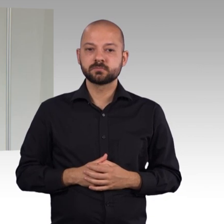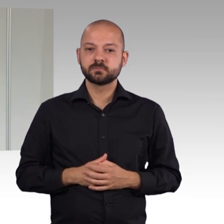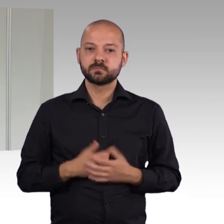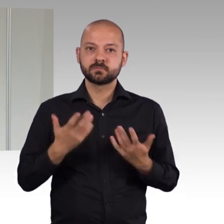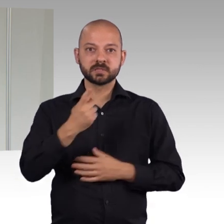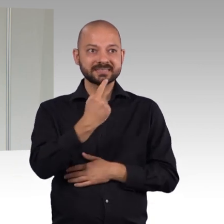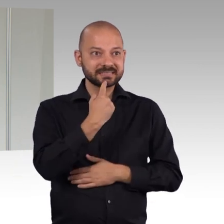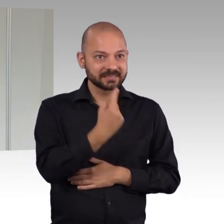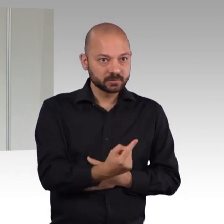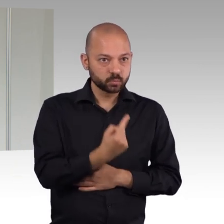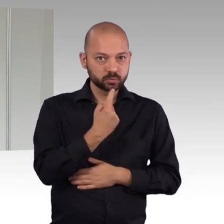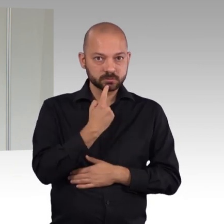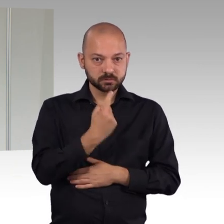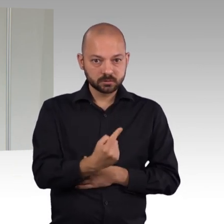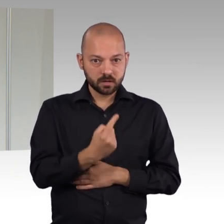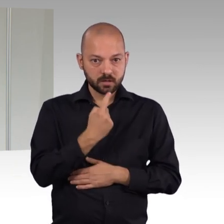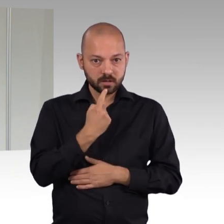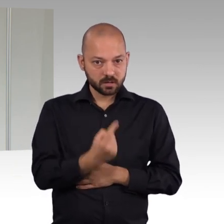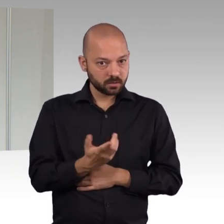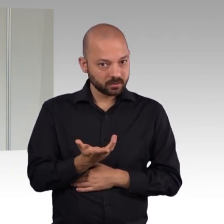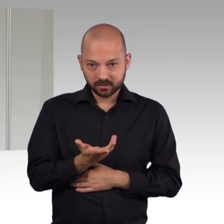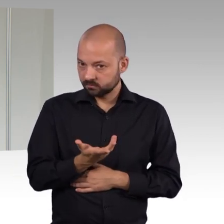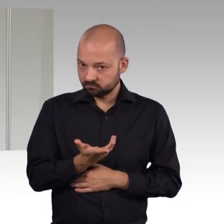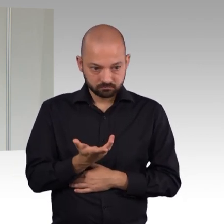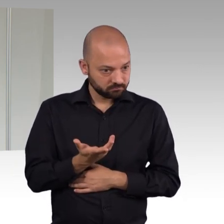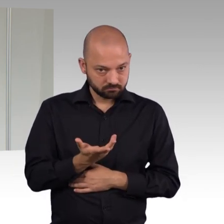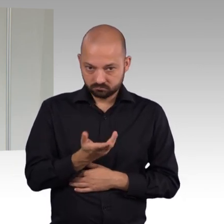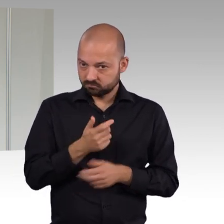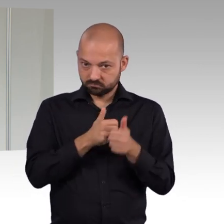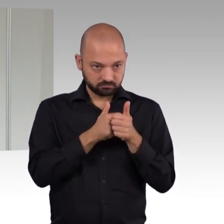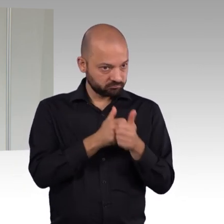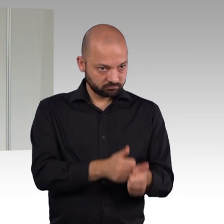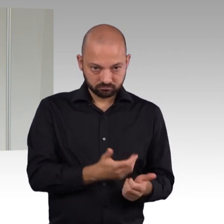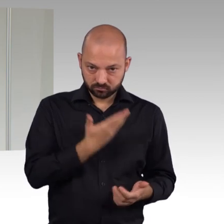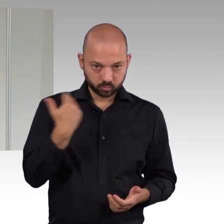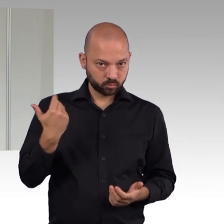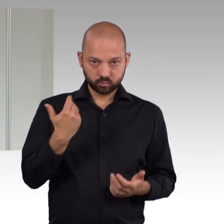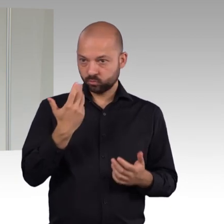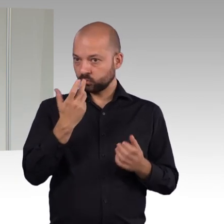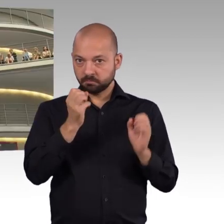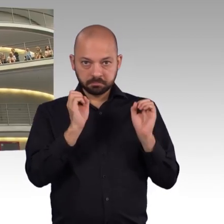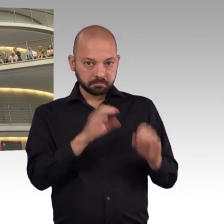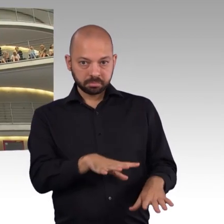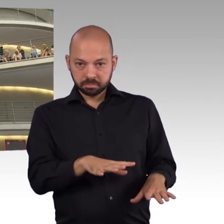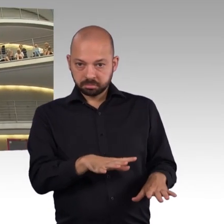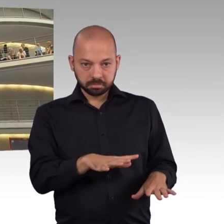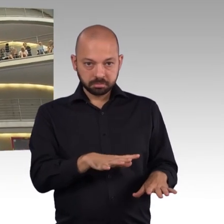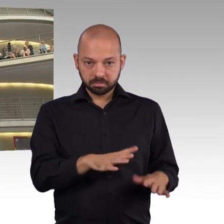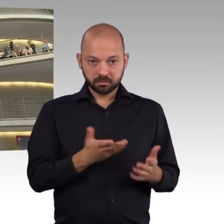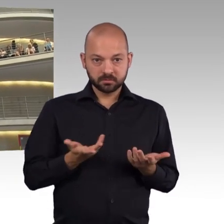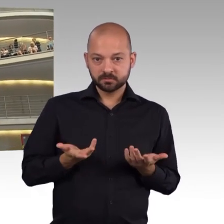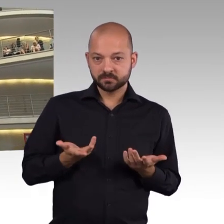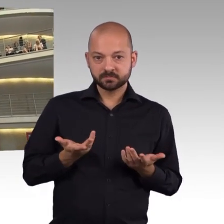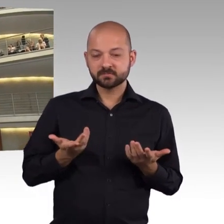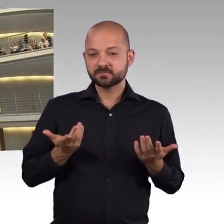Bündnis erodiert. Und das ist gegen europäische und das ist gegen deutsche Interessen, meine sehr verehrten Damen und Herren.